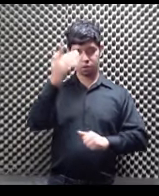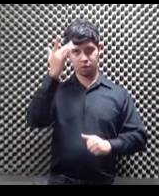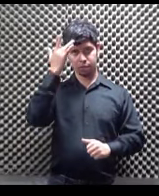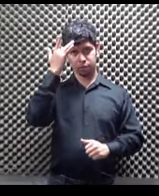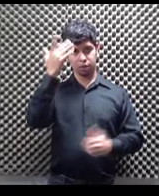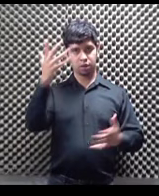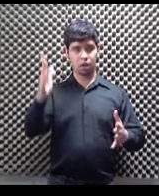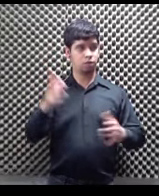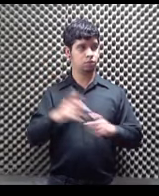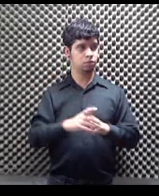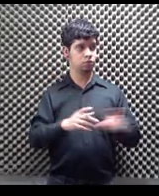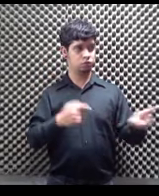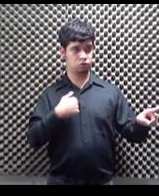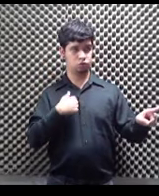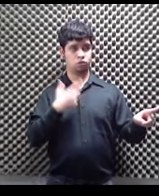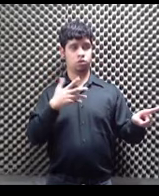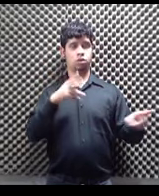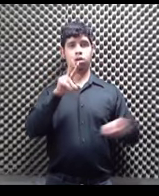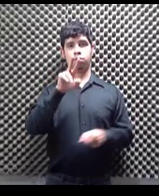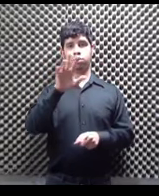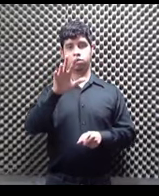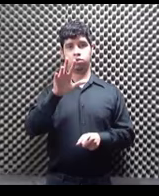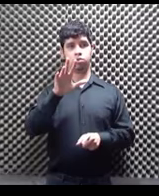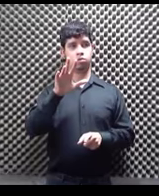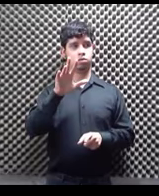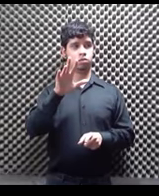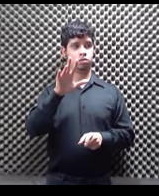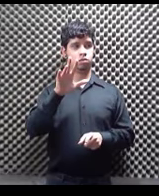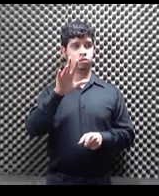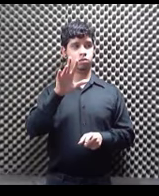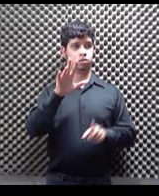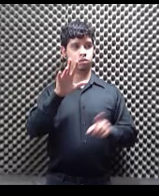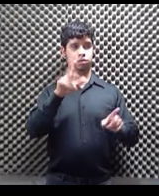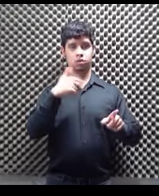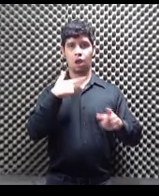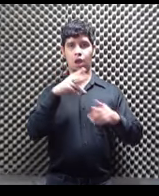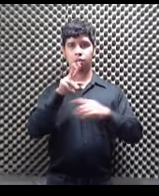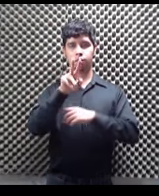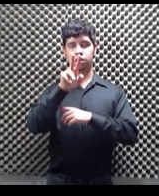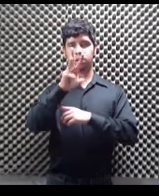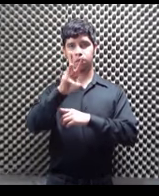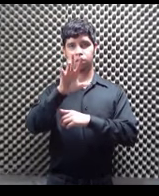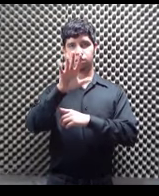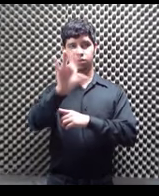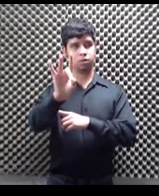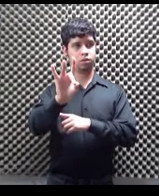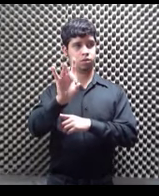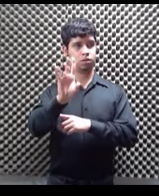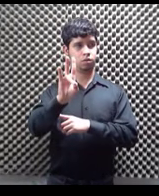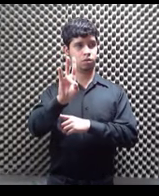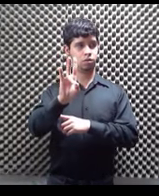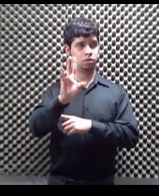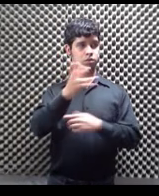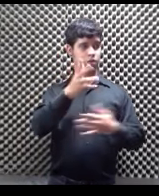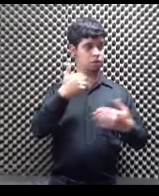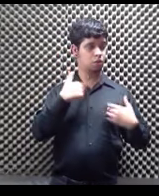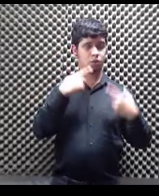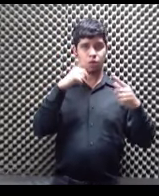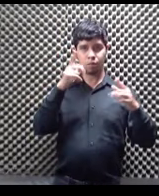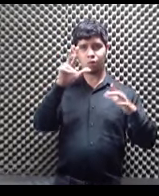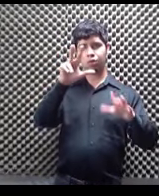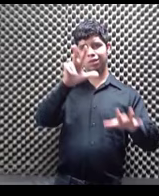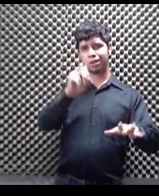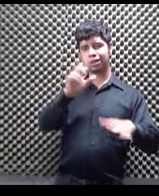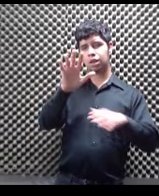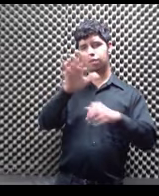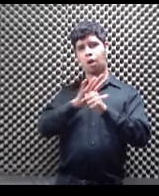No, pues la peseta estoy yo. Así por que eso, ya 25, está un chichín. ¿Está cuarzo blanco? Ya está como 26, 27, estar, por ahí que va. Creo que debe estar como por los 30 ya. Sí, ¿sí? Como para